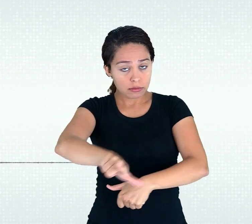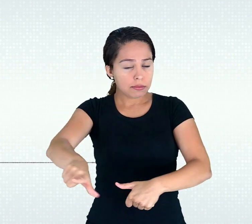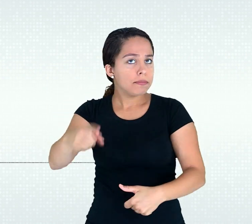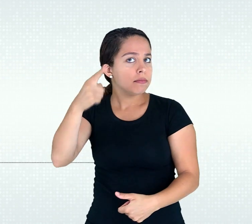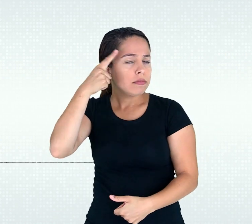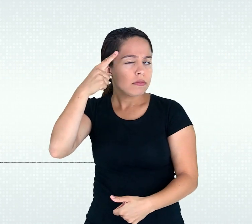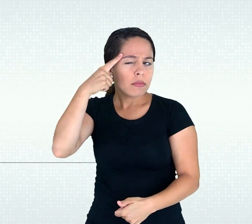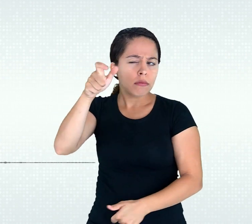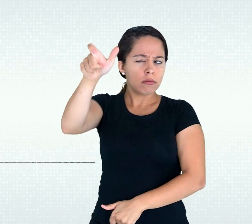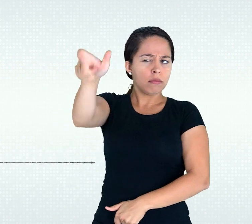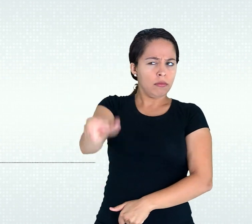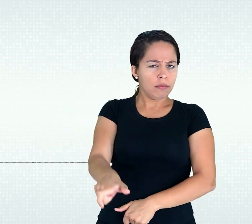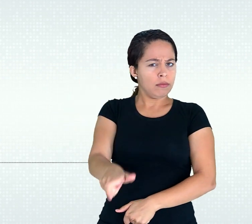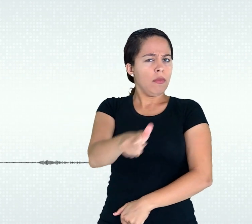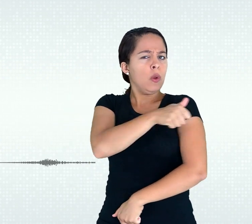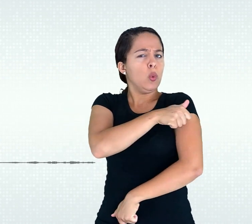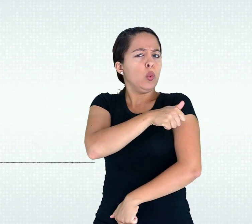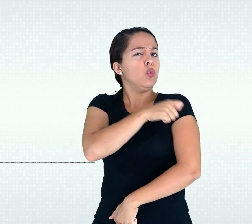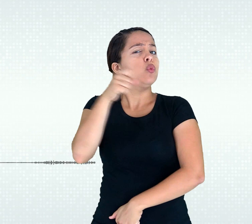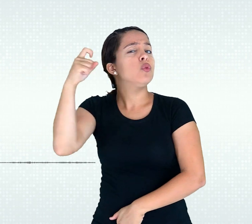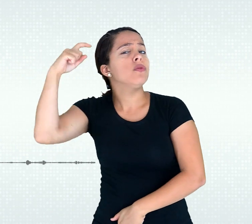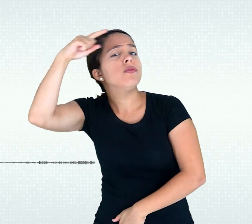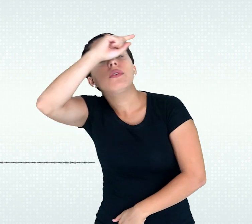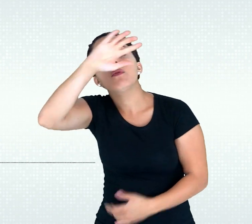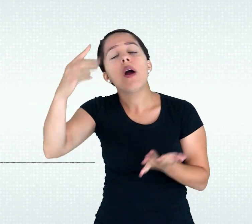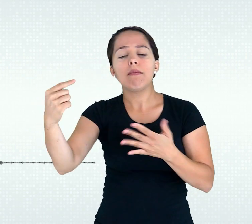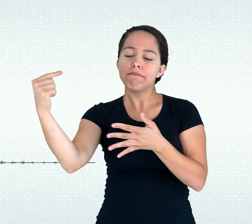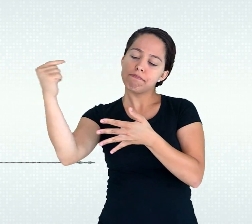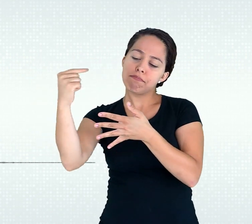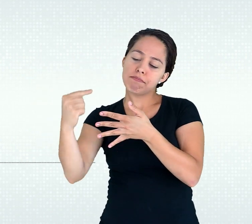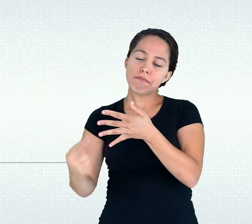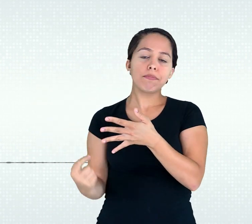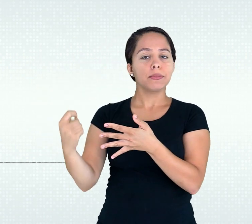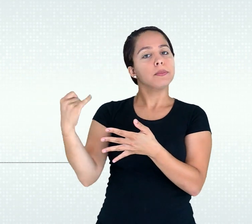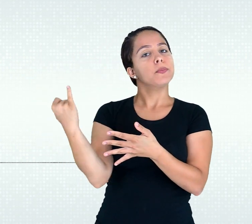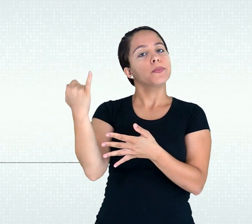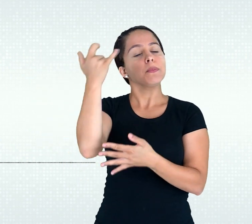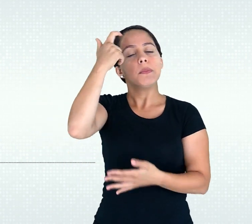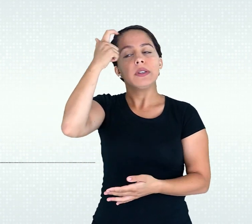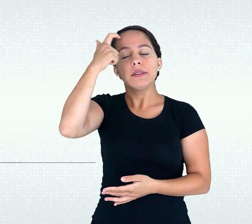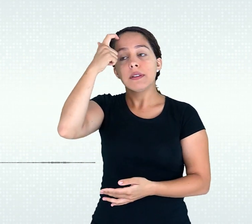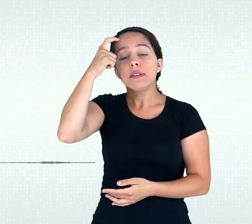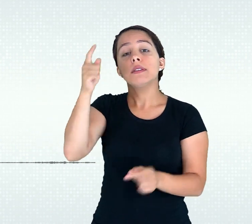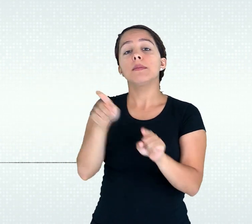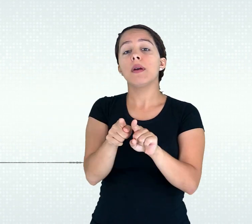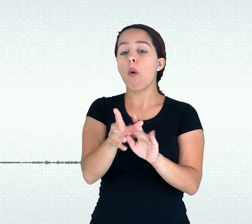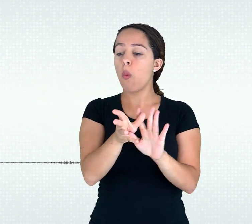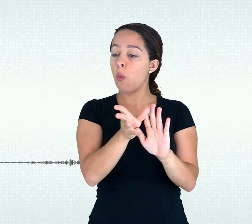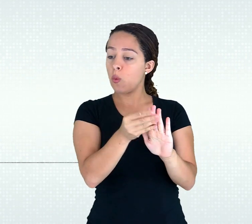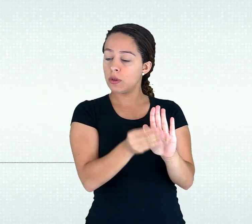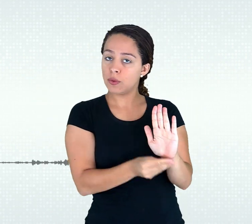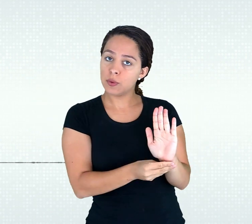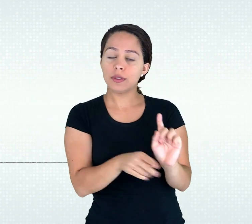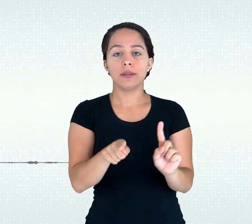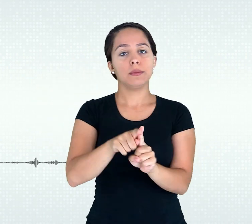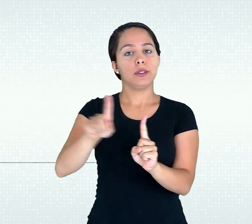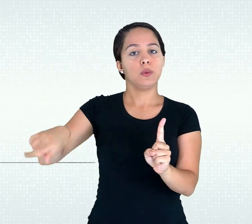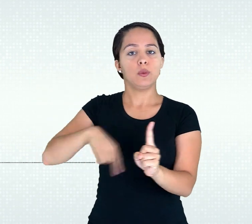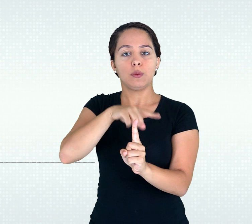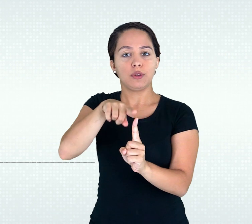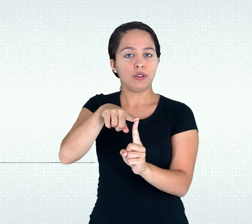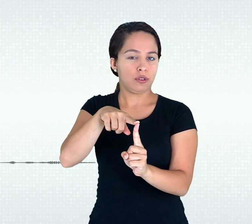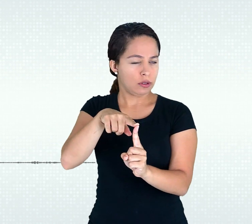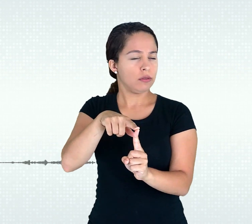de reavaliação possui equivalência de dificuldade pontuação e principalmente de